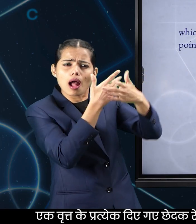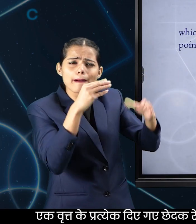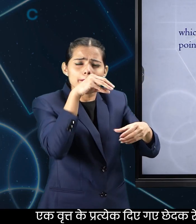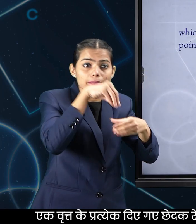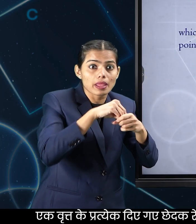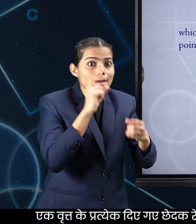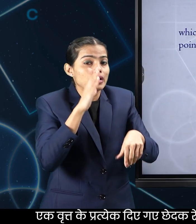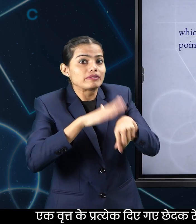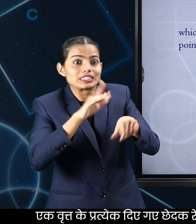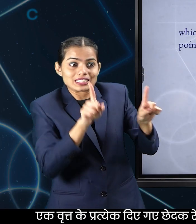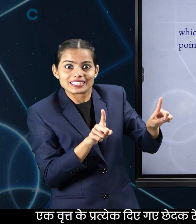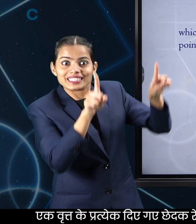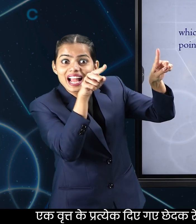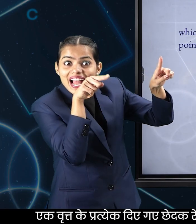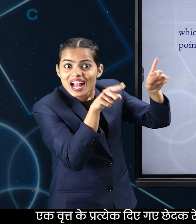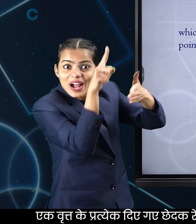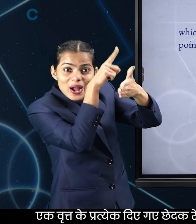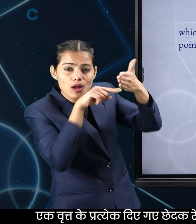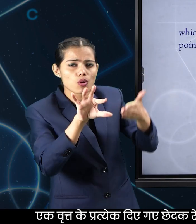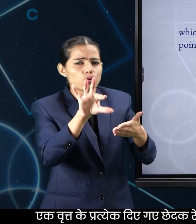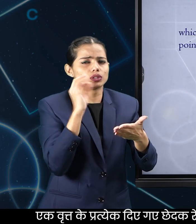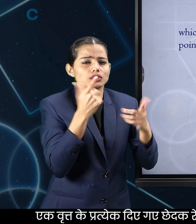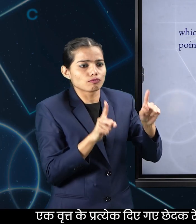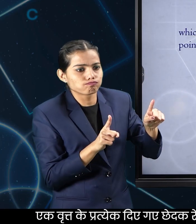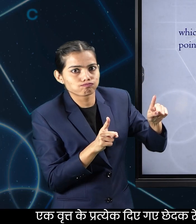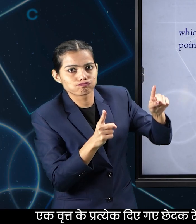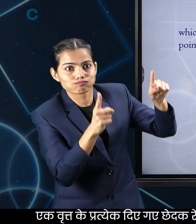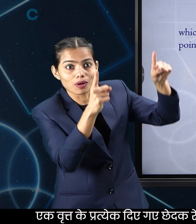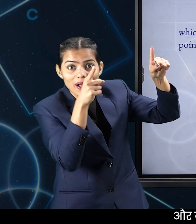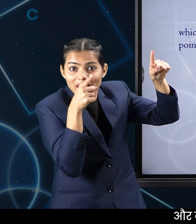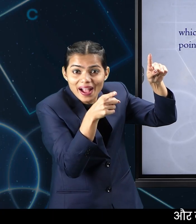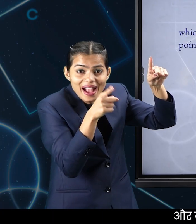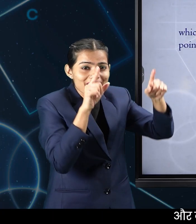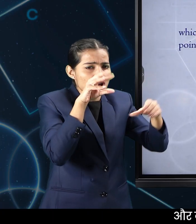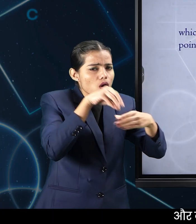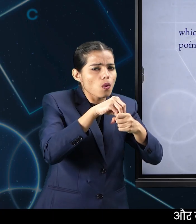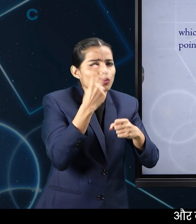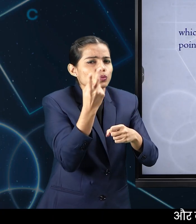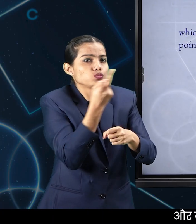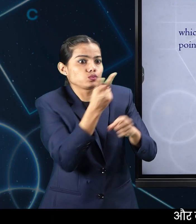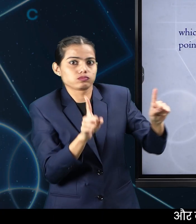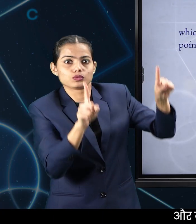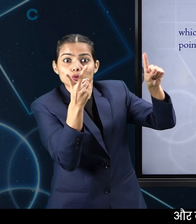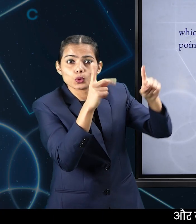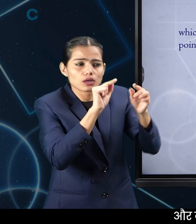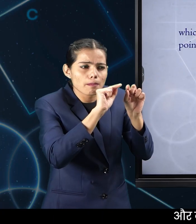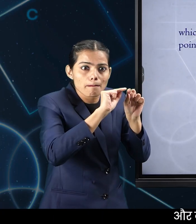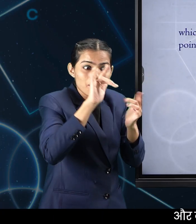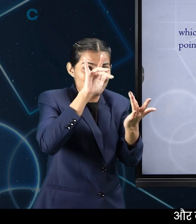स्पर्शिकाएं होती है जो इसके समानांतर होती है और दो विपरीत बिंदुओं पर वृत्त को